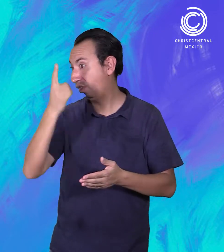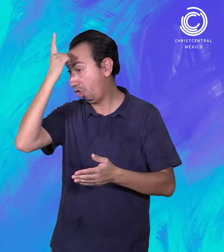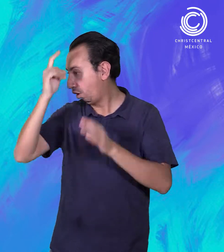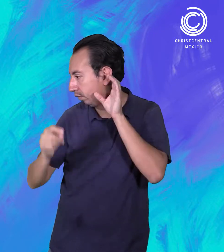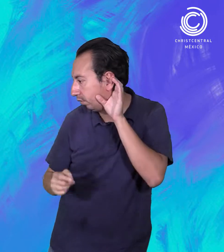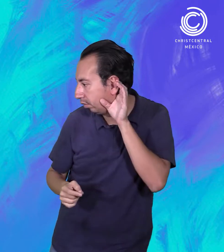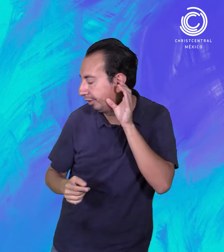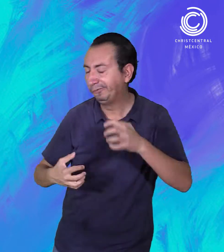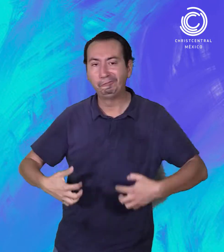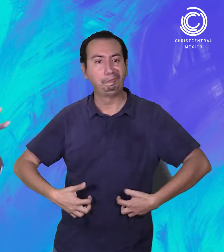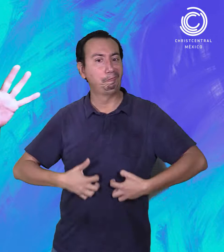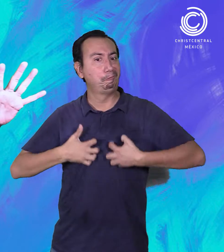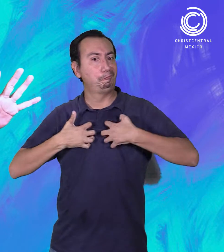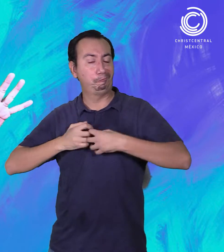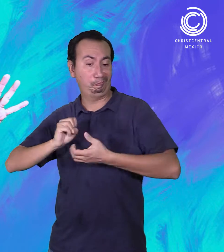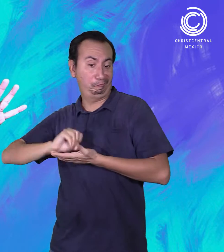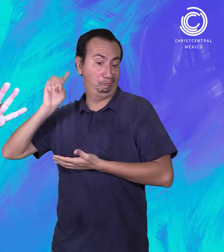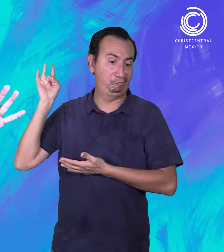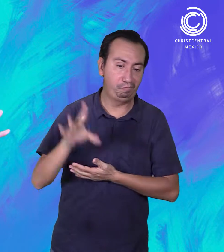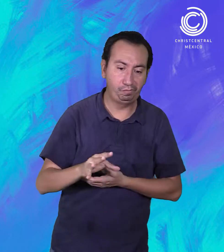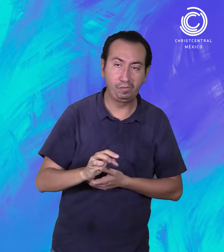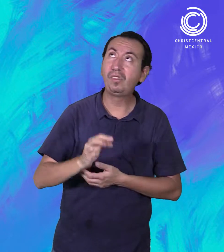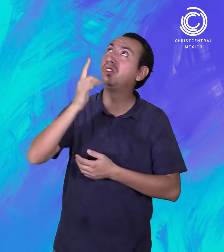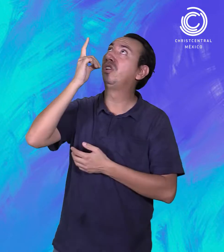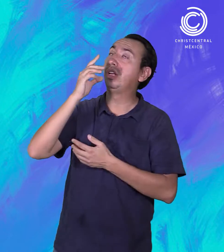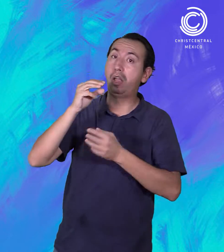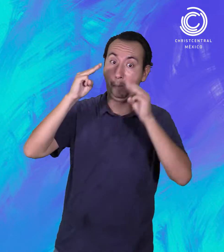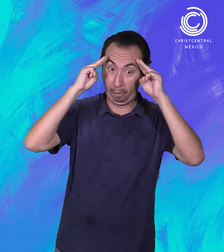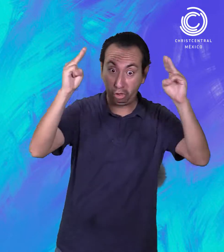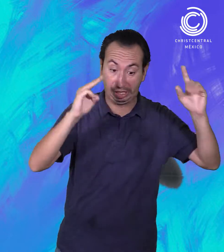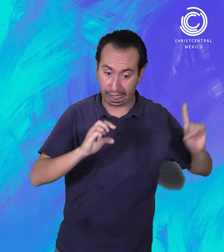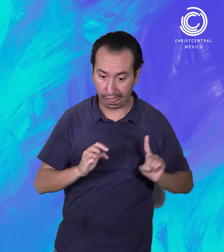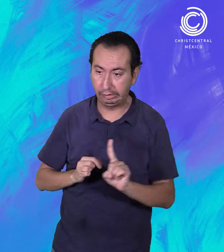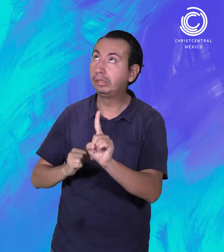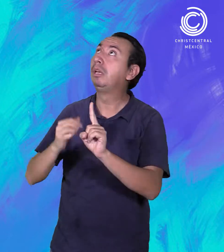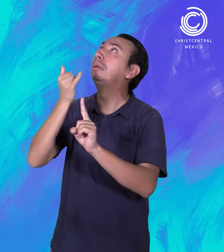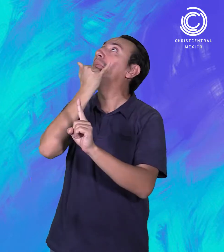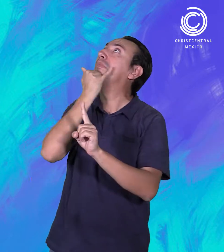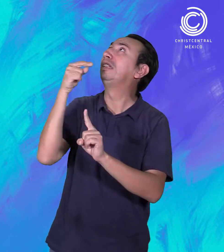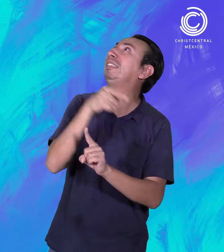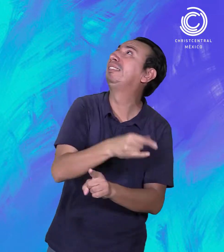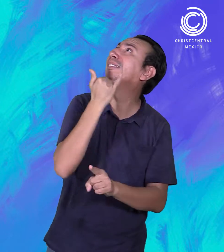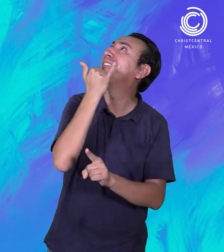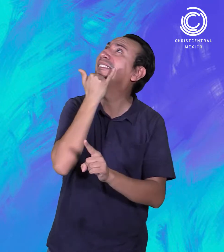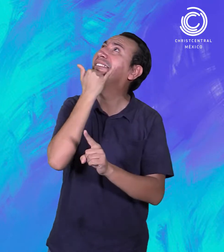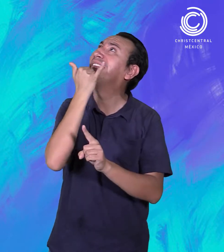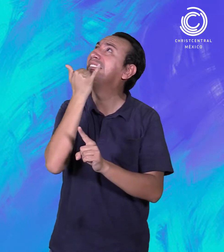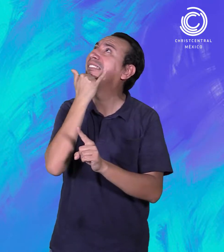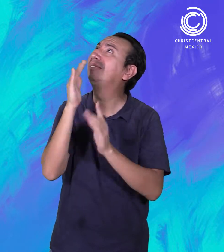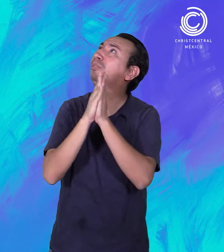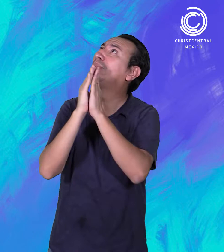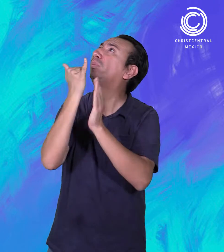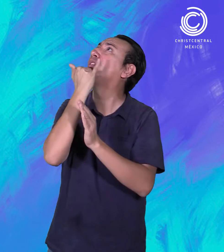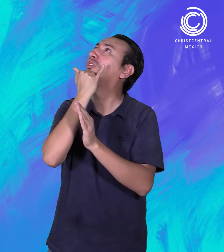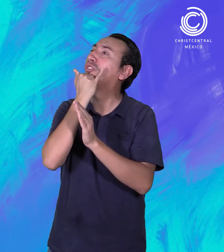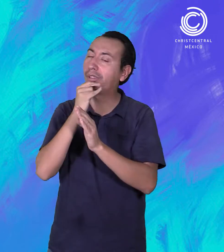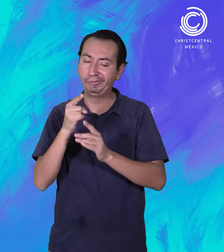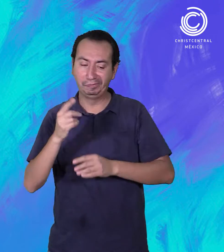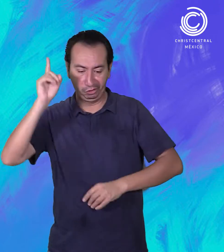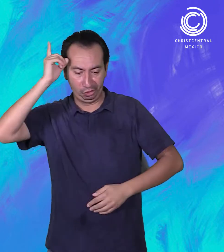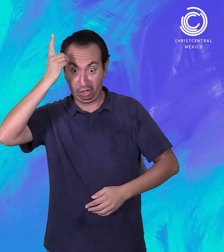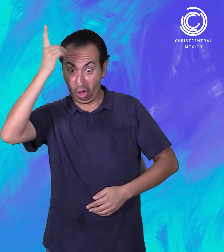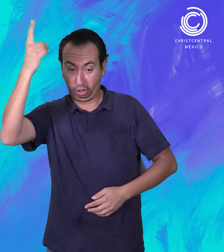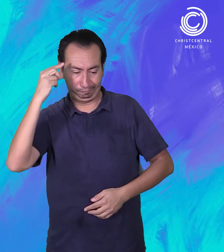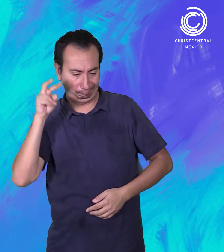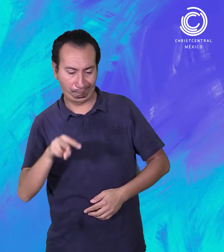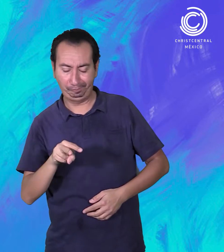Moisés, ora y intercede, y entonces se extingue ahí el fuego. Y así, si siguiéramos leyendo, por favor,